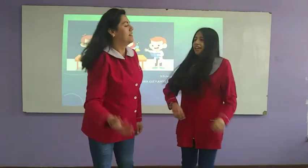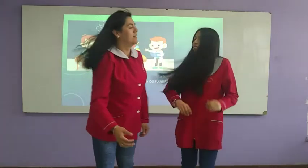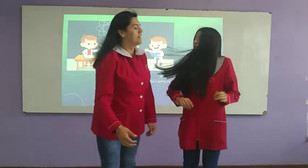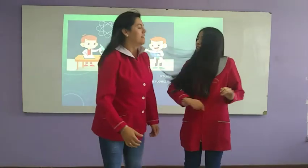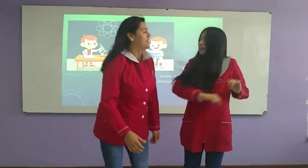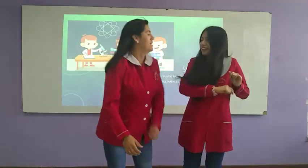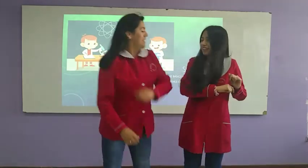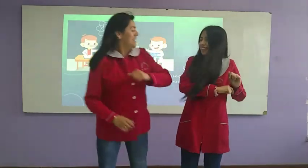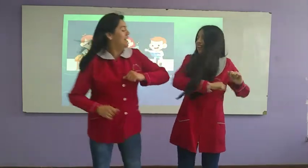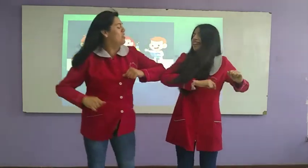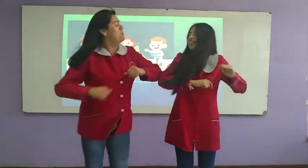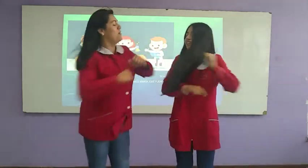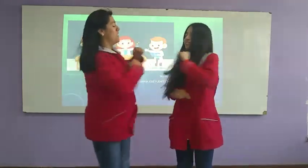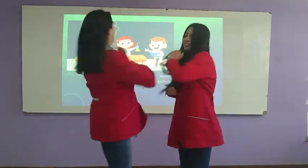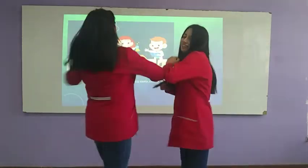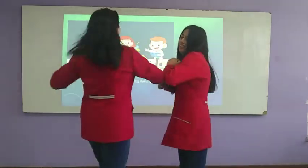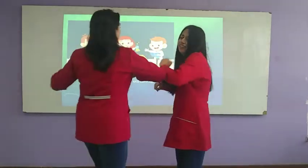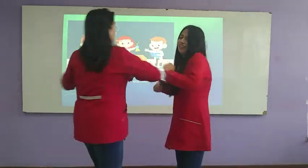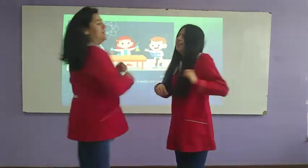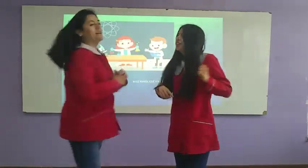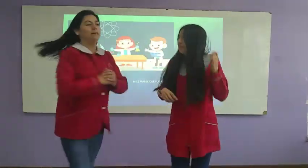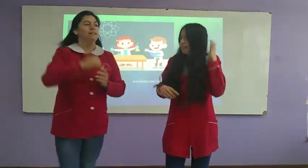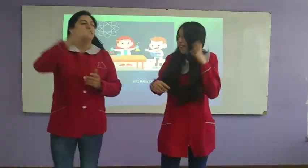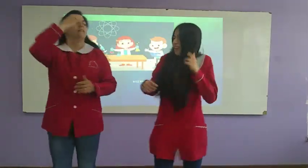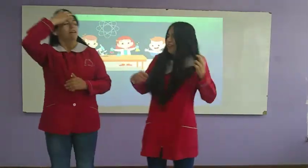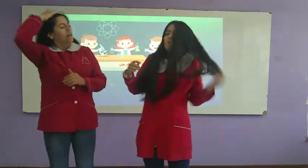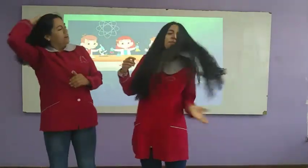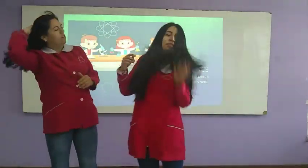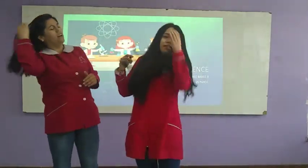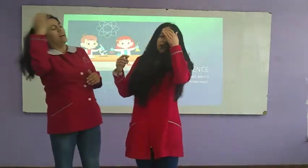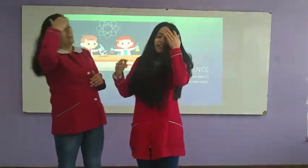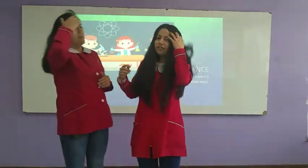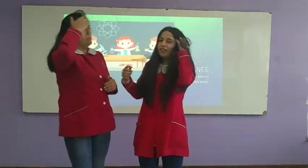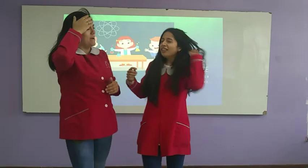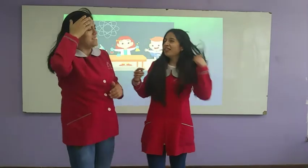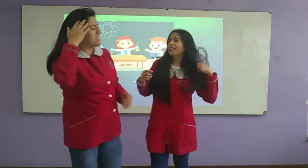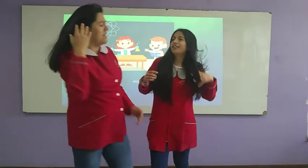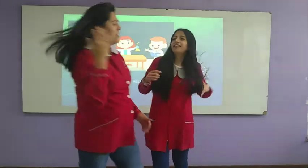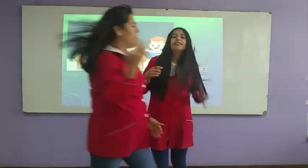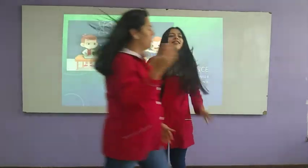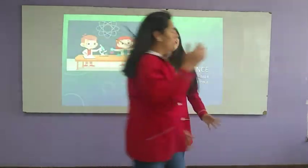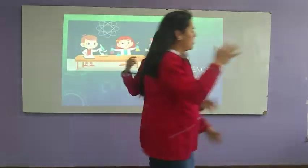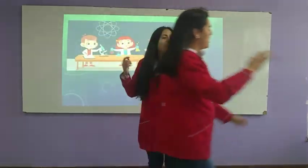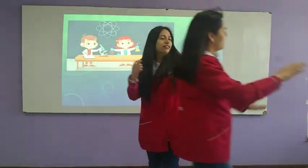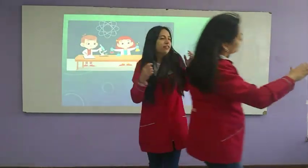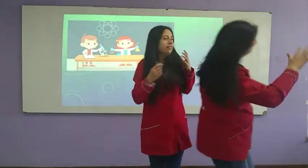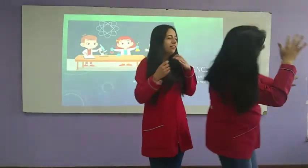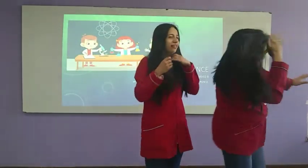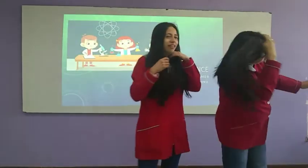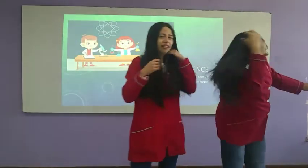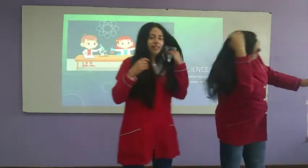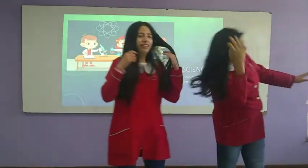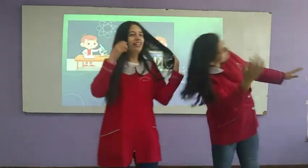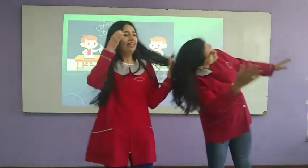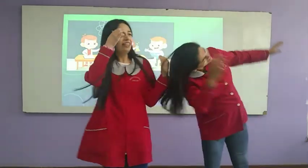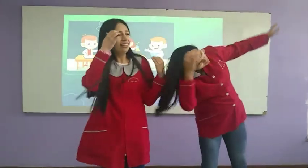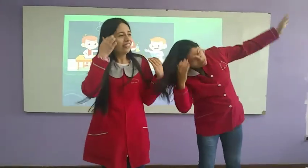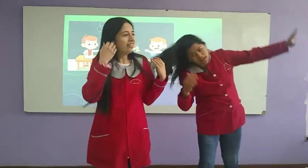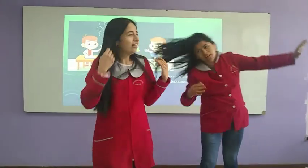Hello, mi Cotillo. Hello, mi Juanita, ¿cómo estás? Vine aquí un poco con alto viento. ¡Oh, tanto viento! ¿Qué tiene abierto, mi Juanita?